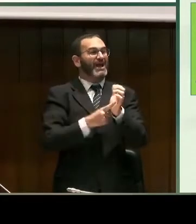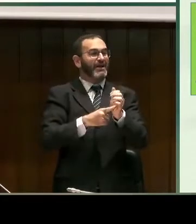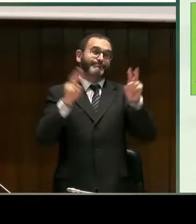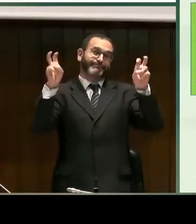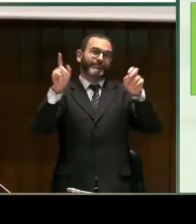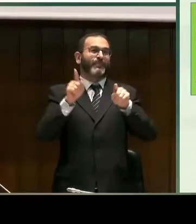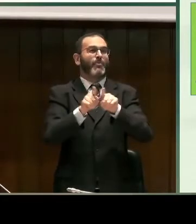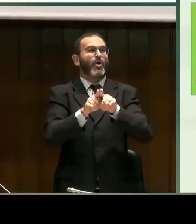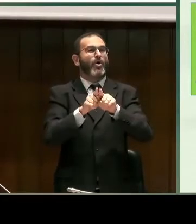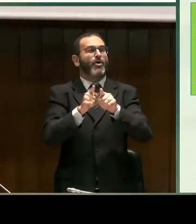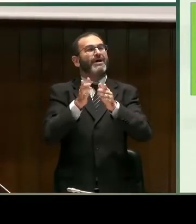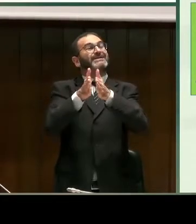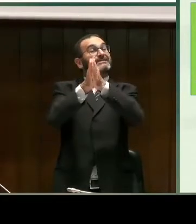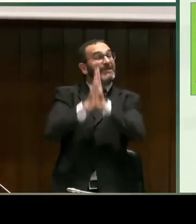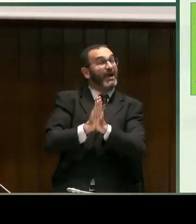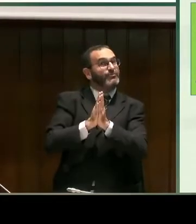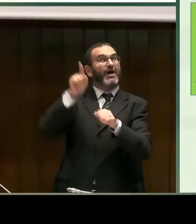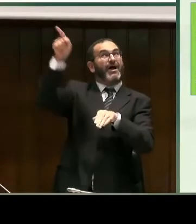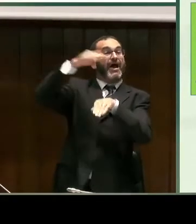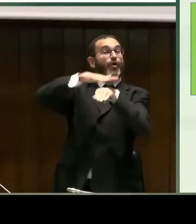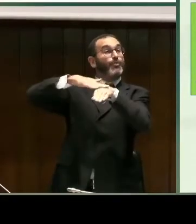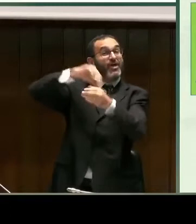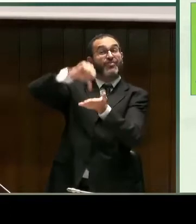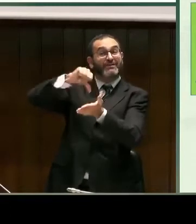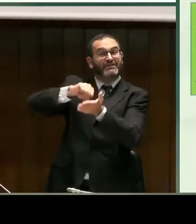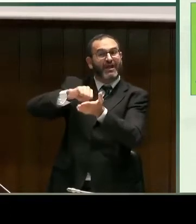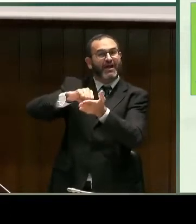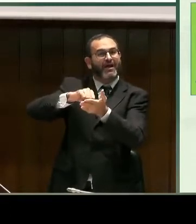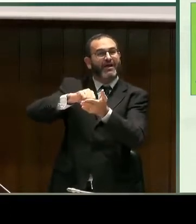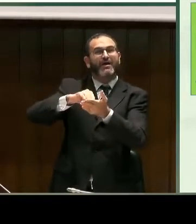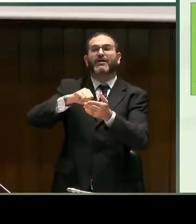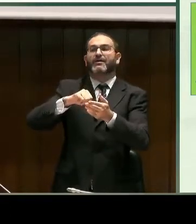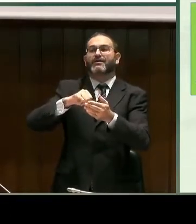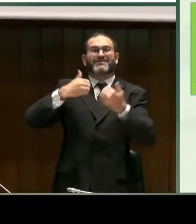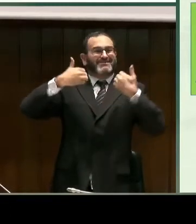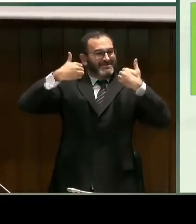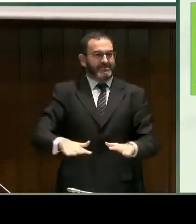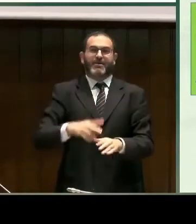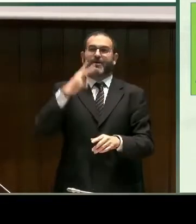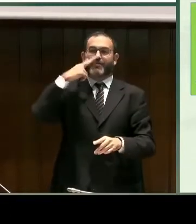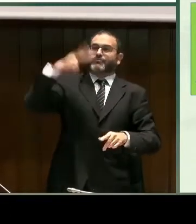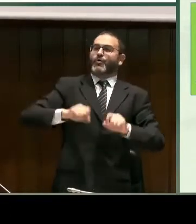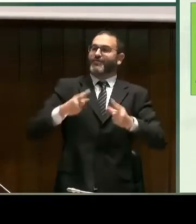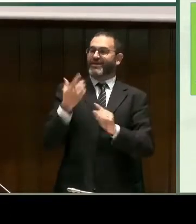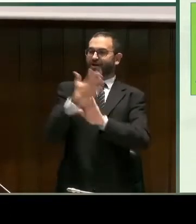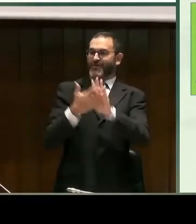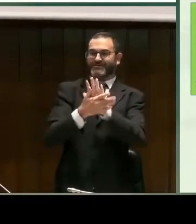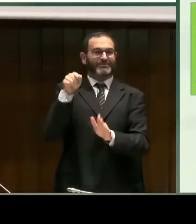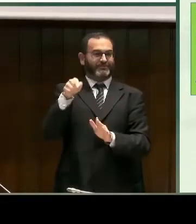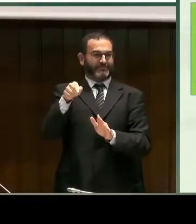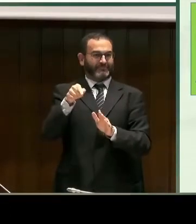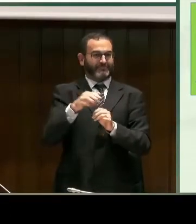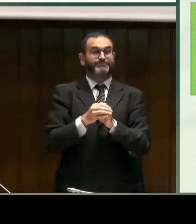una propuesta no de ley, instando al Gobierno central, en este caso, para que